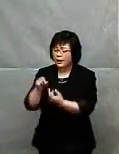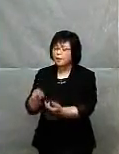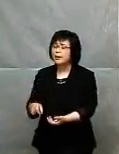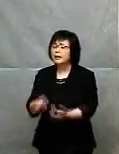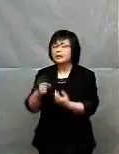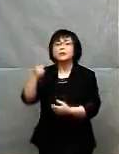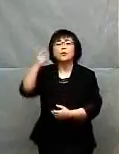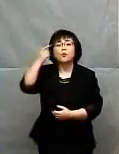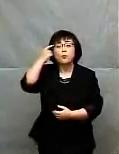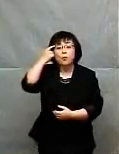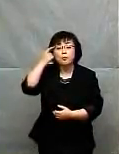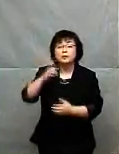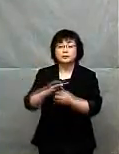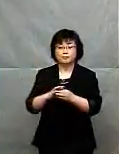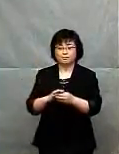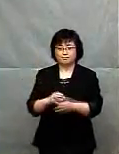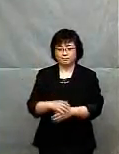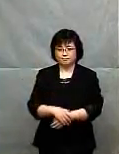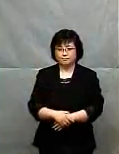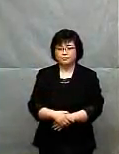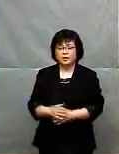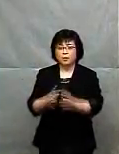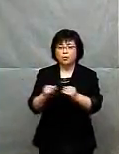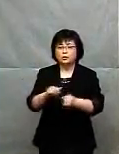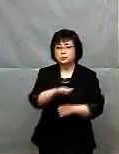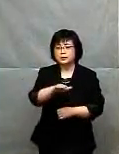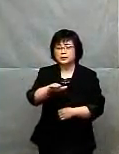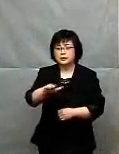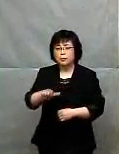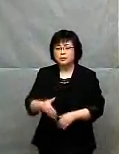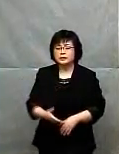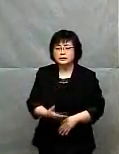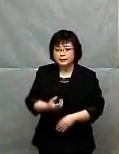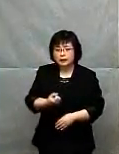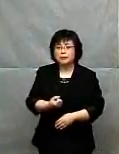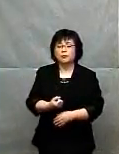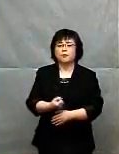ふうに思いますので、国民のその信頼